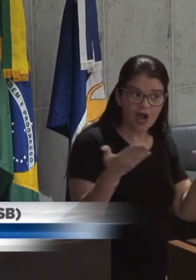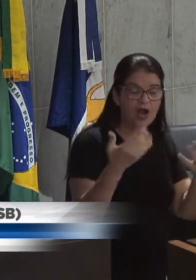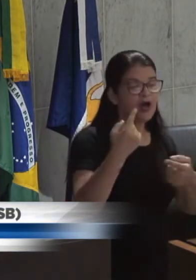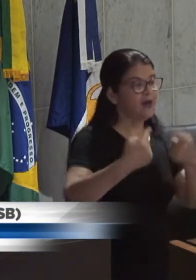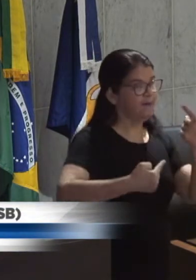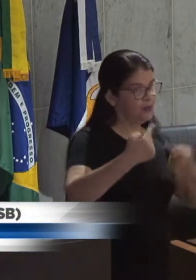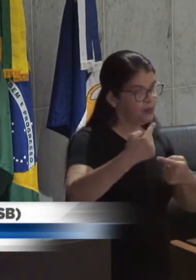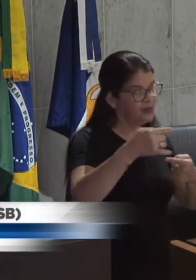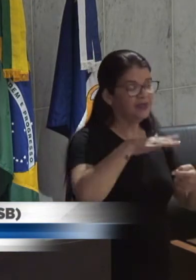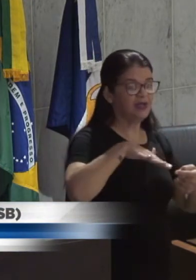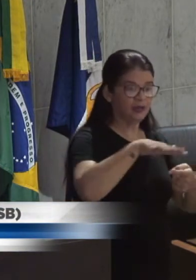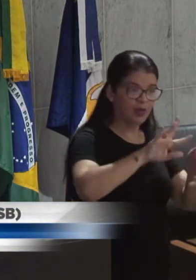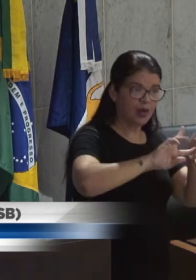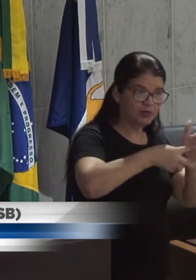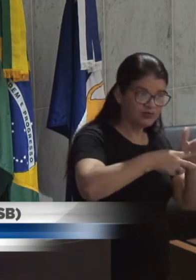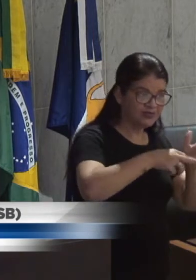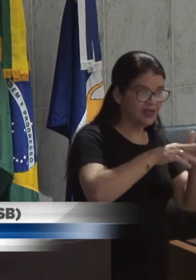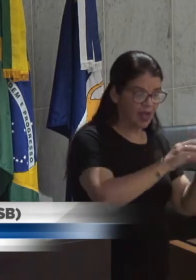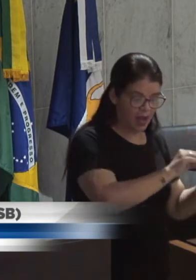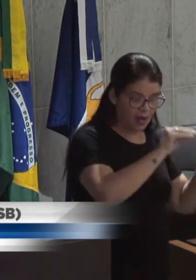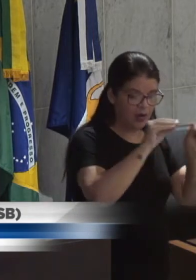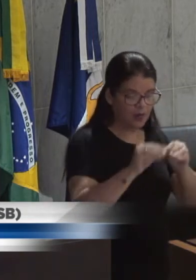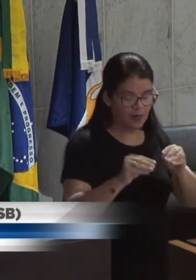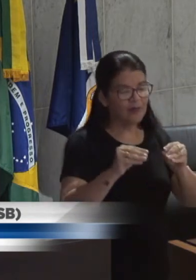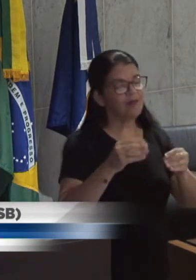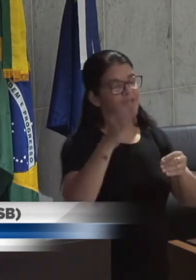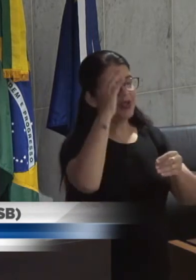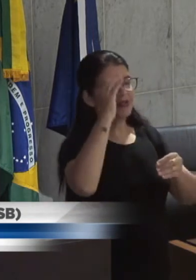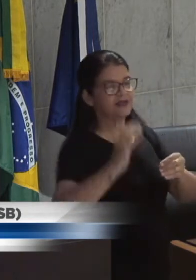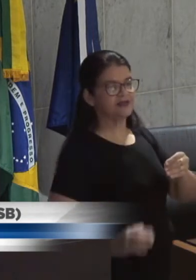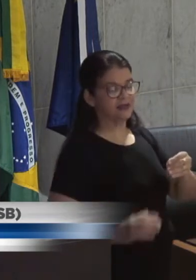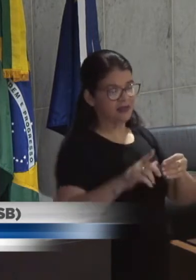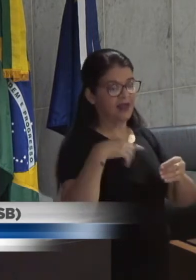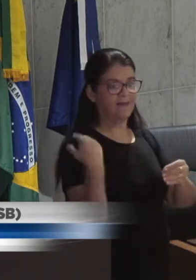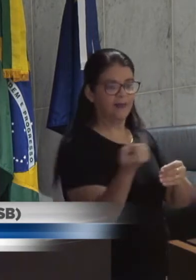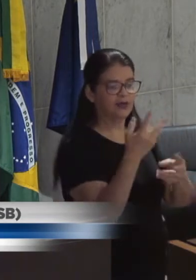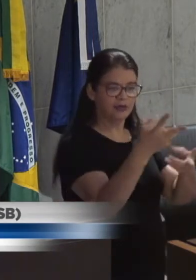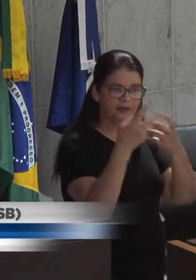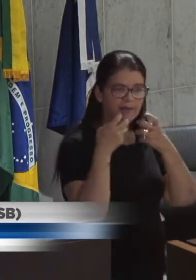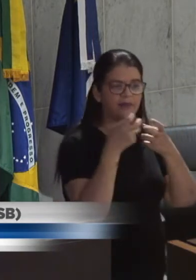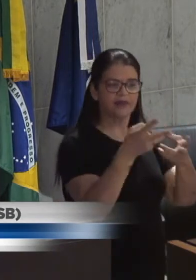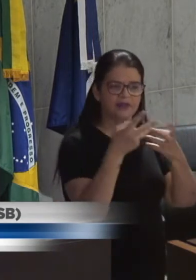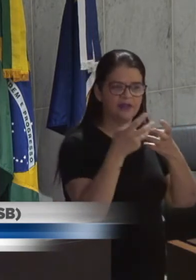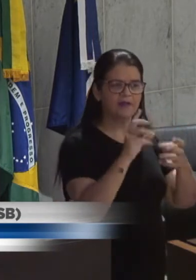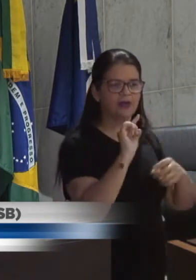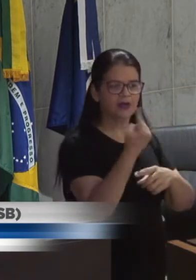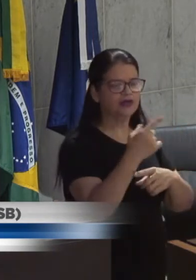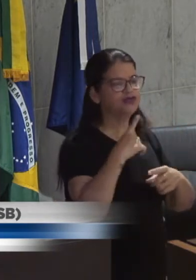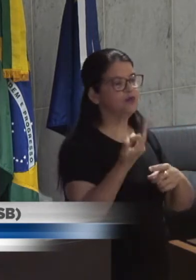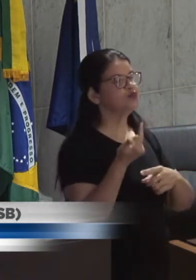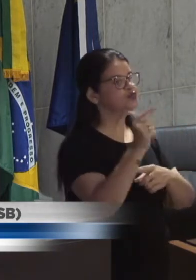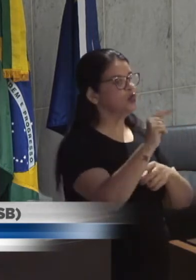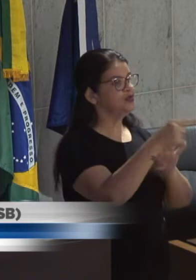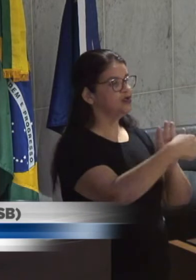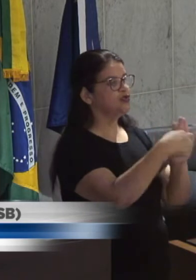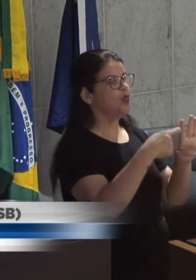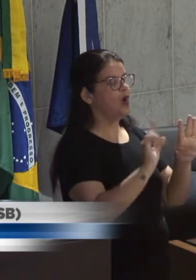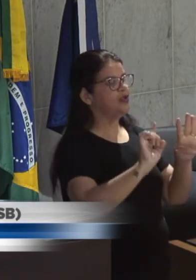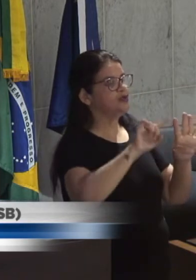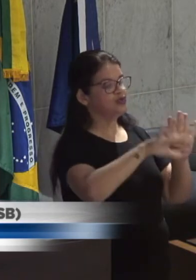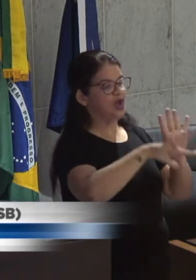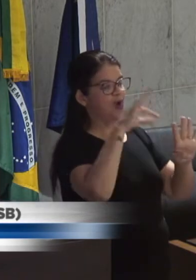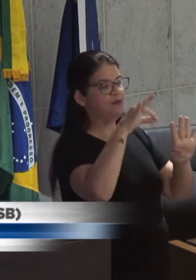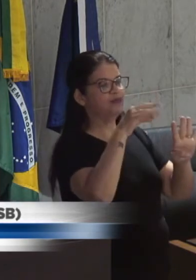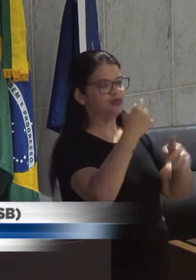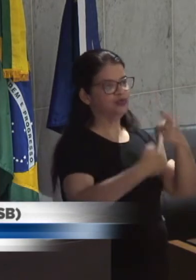campo sindical para ir para o campo da cidadania, é importante perceber que nós temos outras quatro outras opções